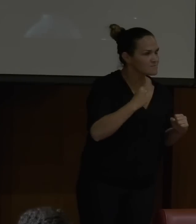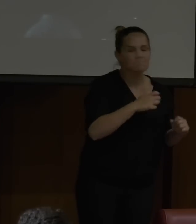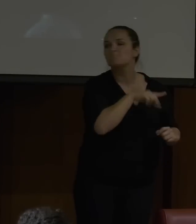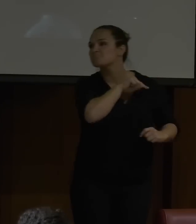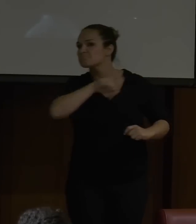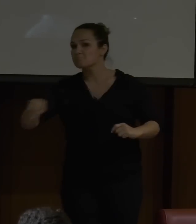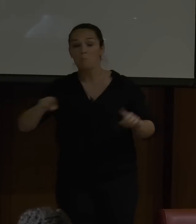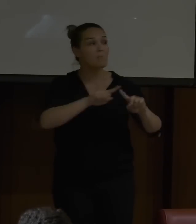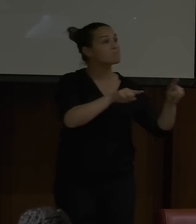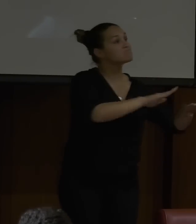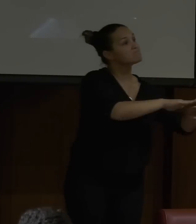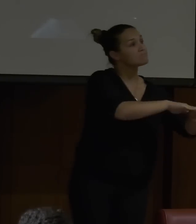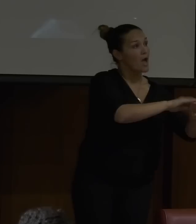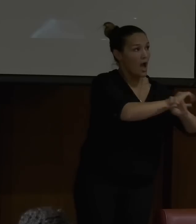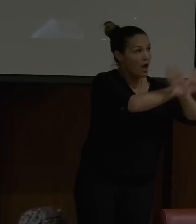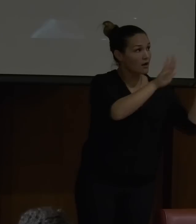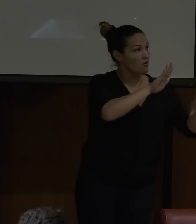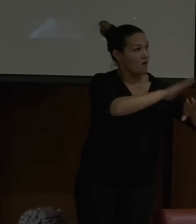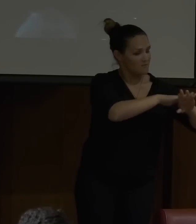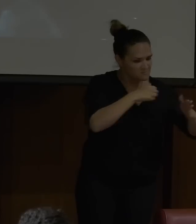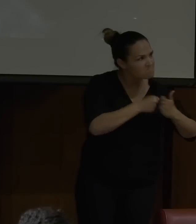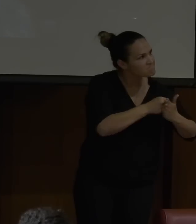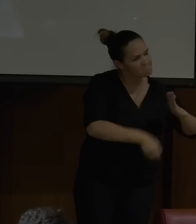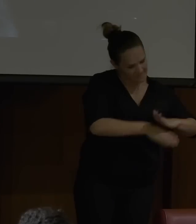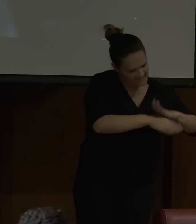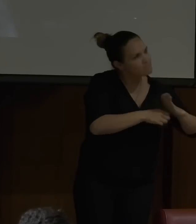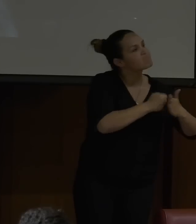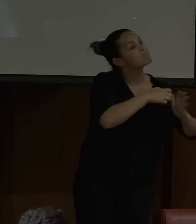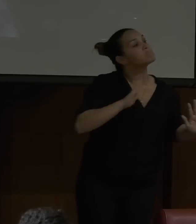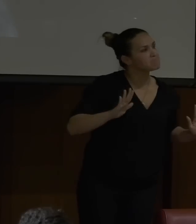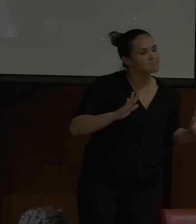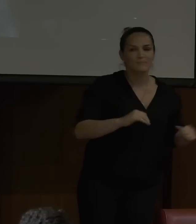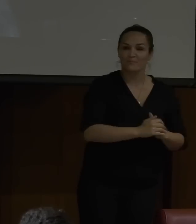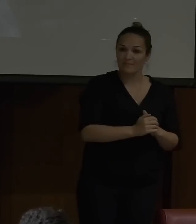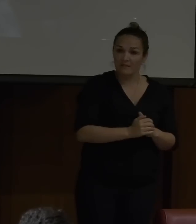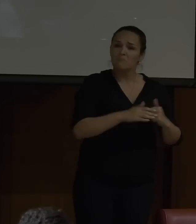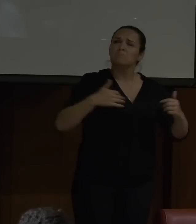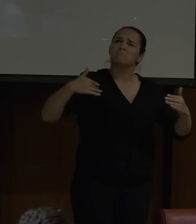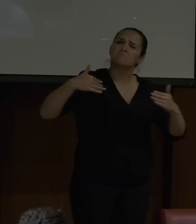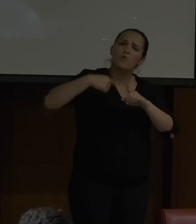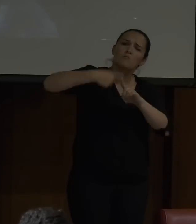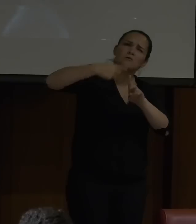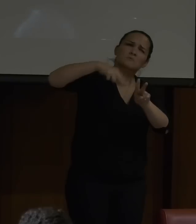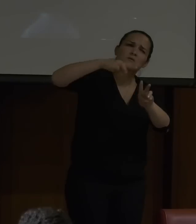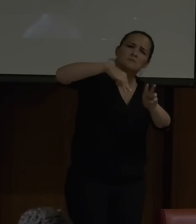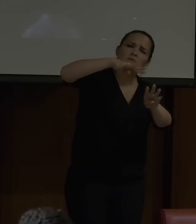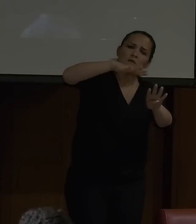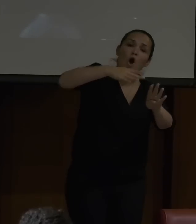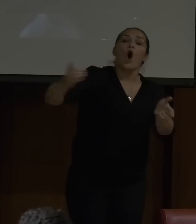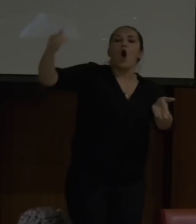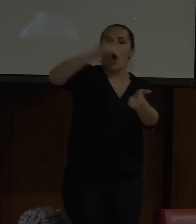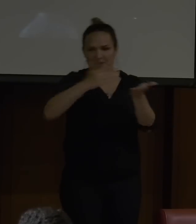de ella, le dejó claro que no cesaría en su empeño hasta convencerla. Un par de meses después, otra vez regresó al